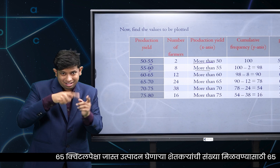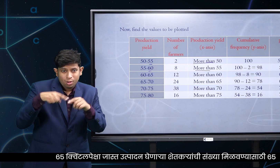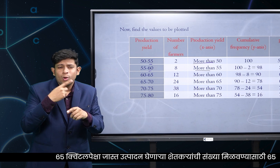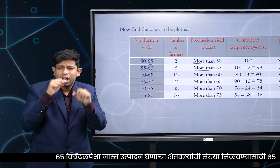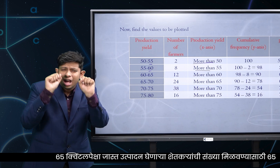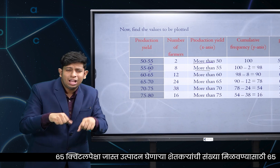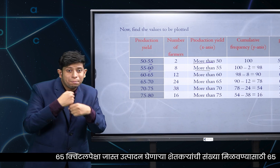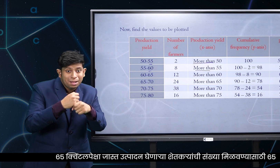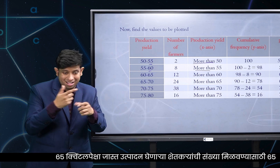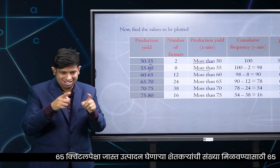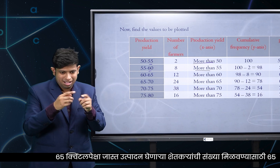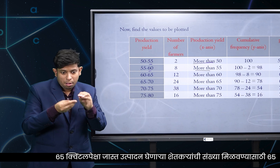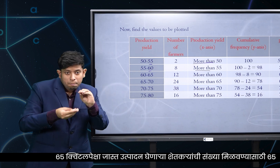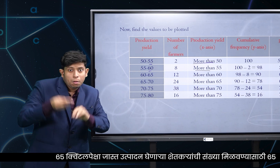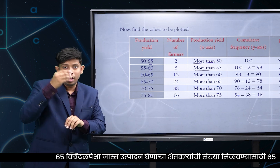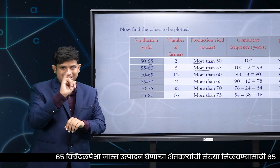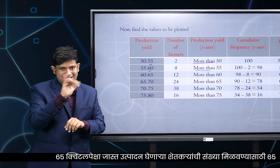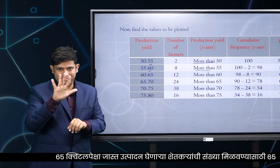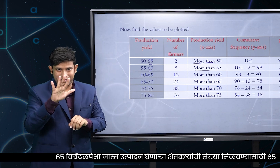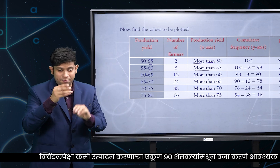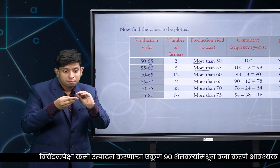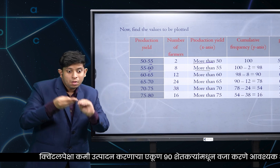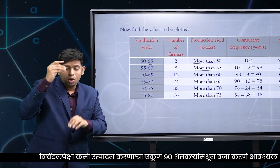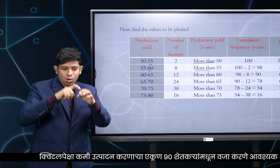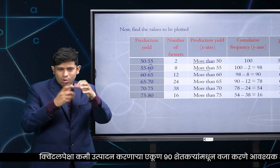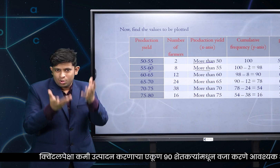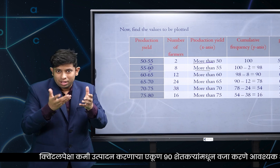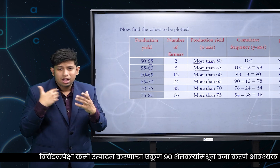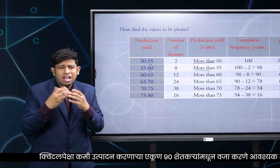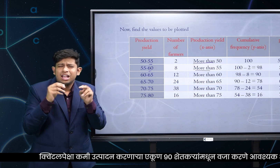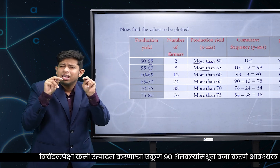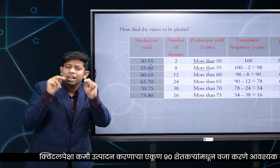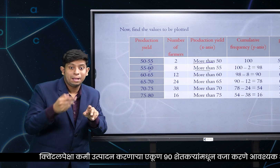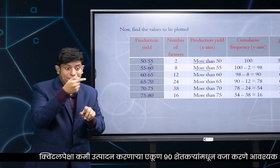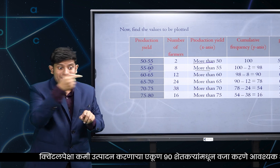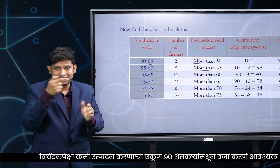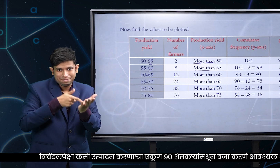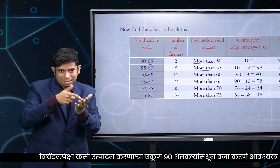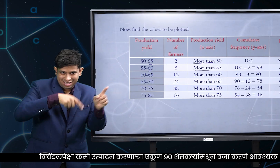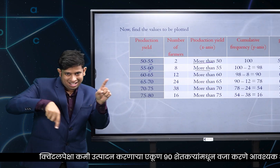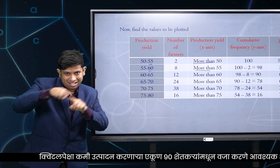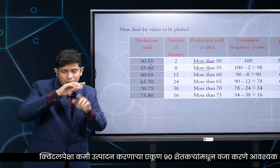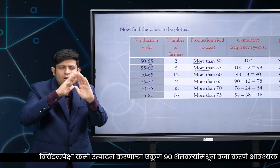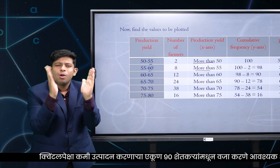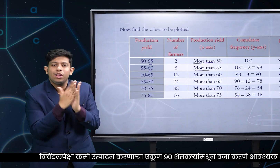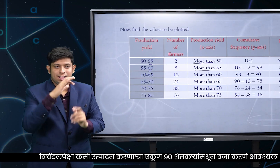उत्पादन घेणाऱ्या शेतकऱ्यांची संख्या मिळवण्यासाठी 65 क्विंटलपेक्षा कमी उत्पादन करणाऱ्या एकूण 90 शेतकऱ्यांमधून